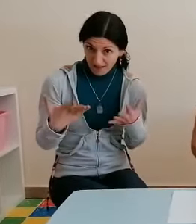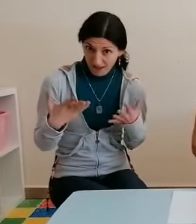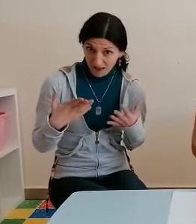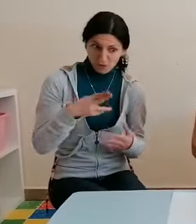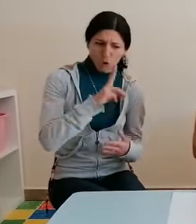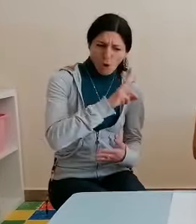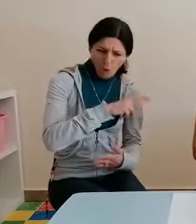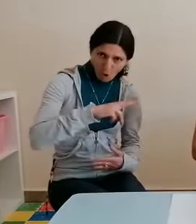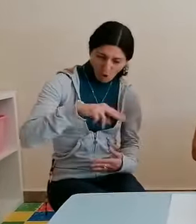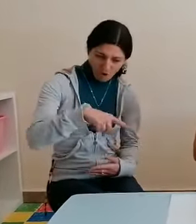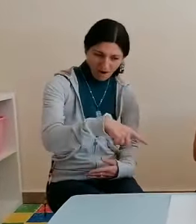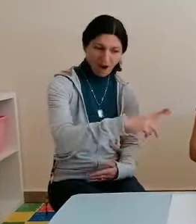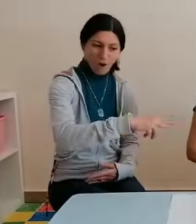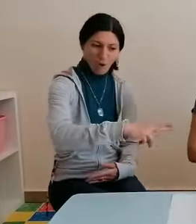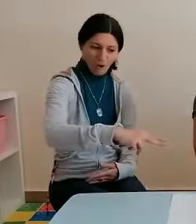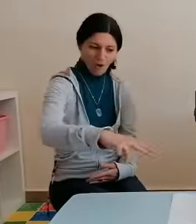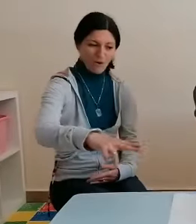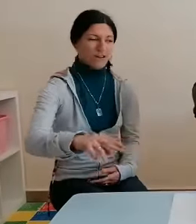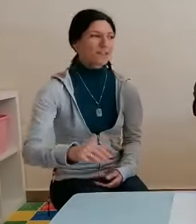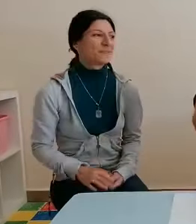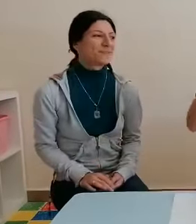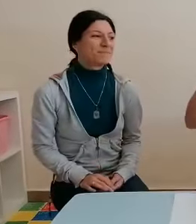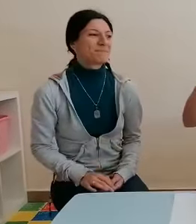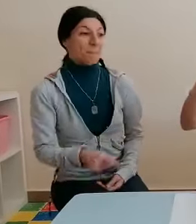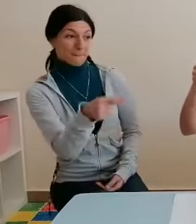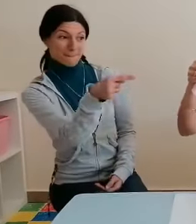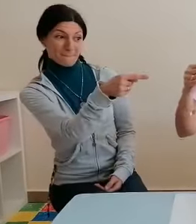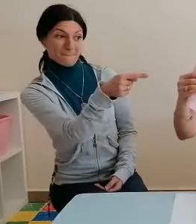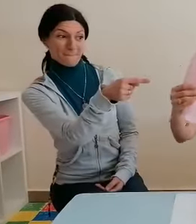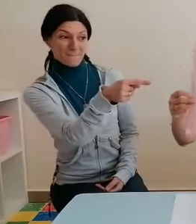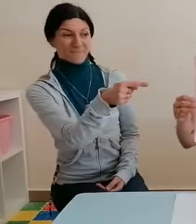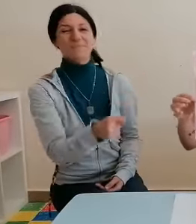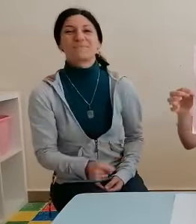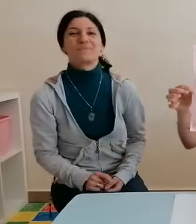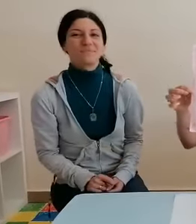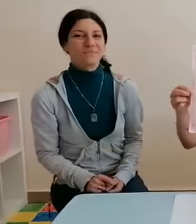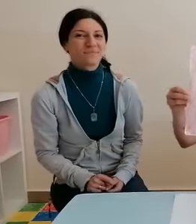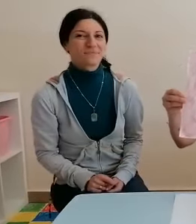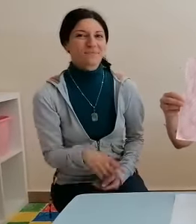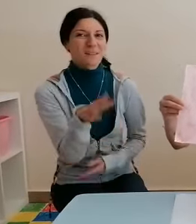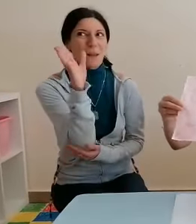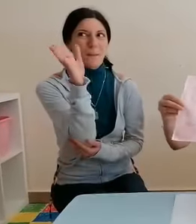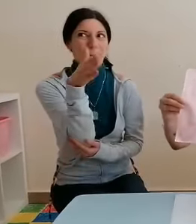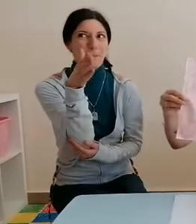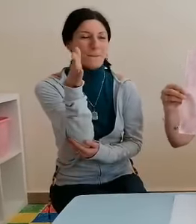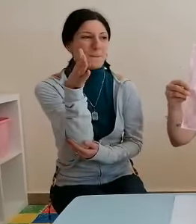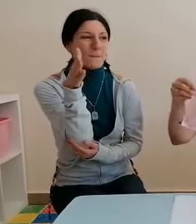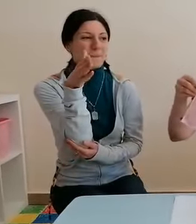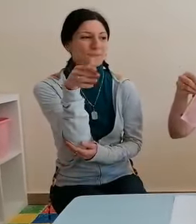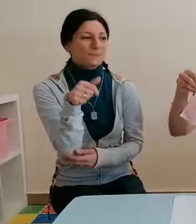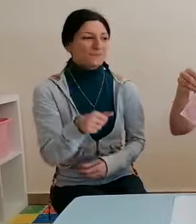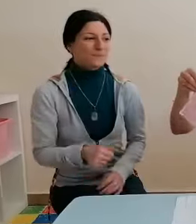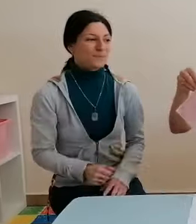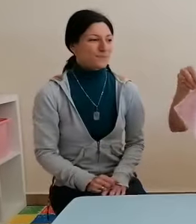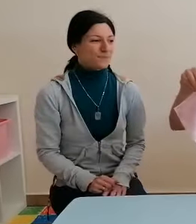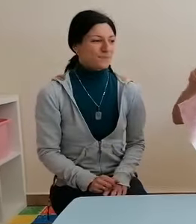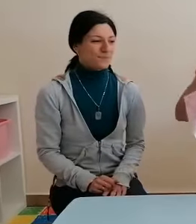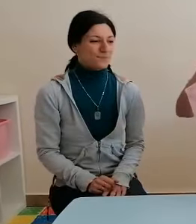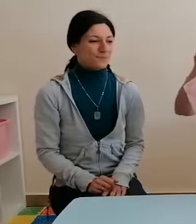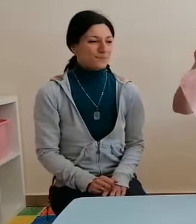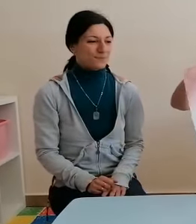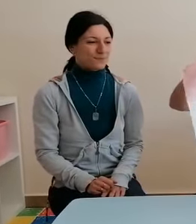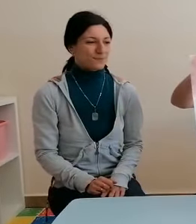bandiera e guardate come l'abbiamo già fatto per mostrarvela. E che cosa manca alla bandiera?